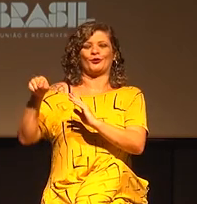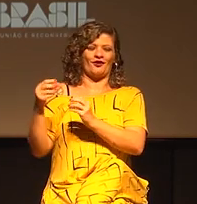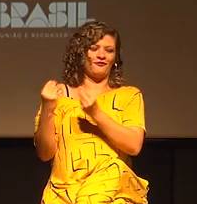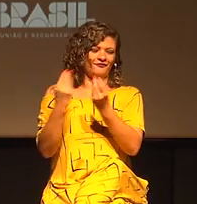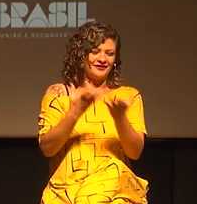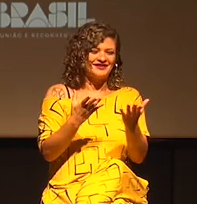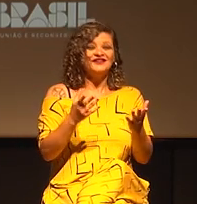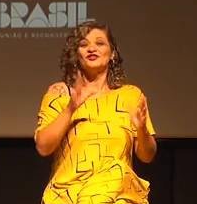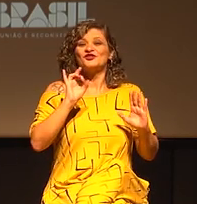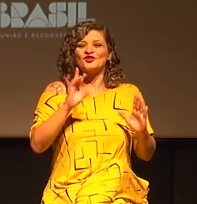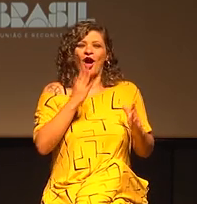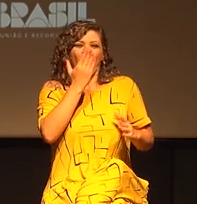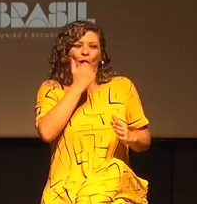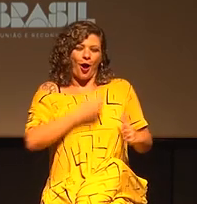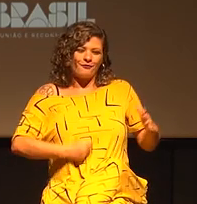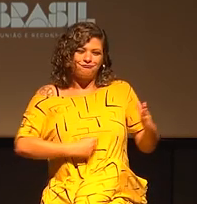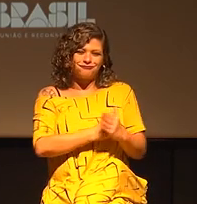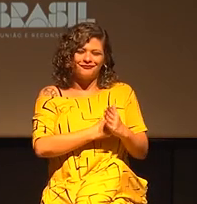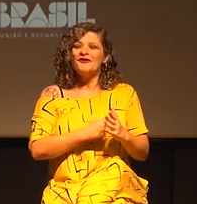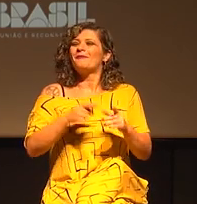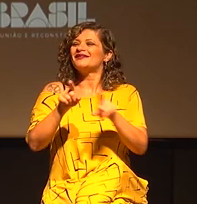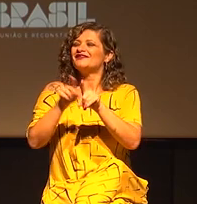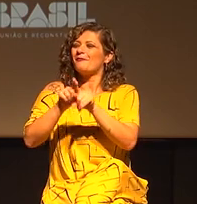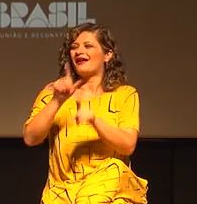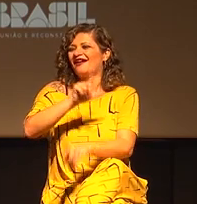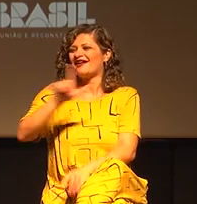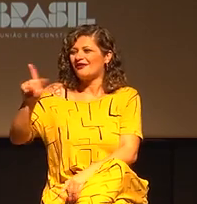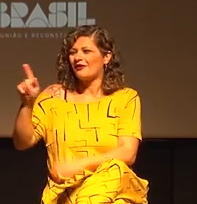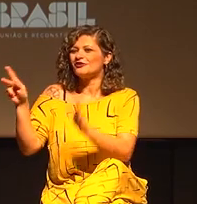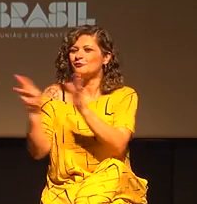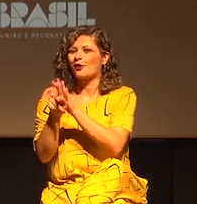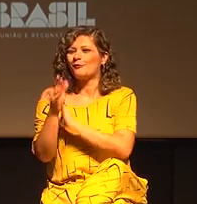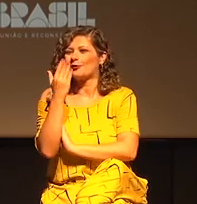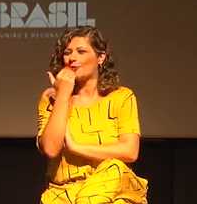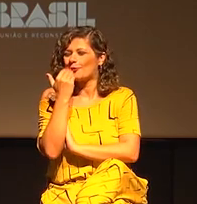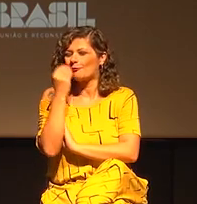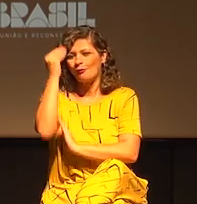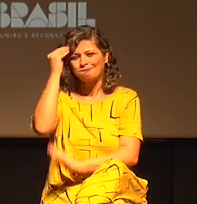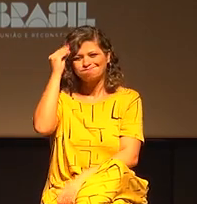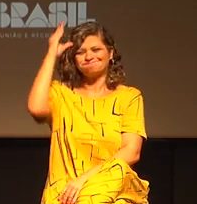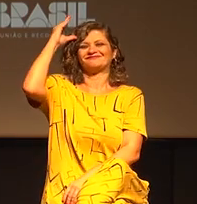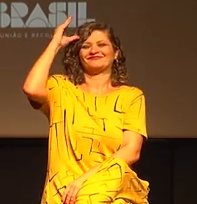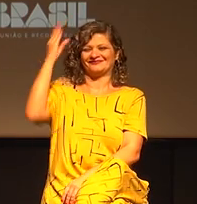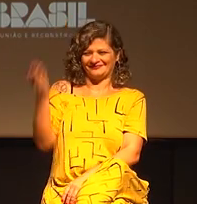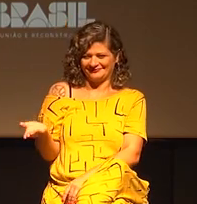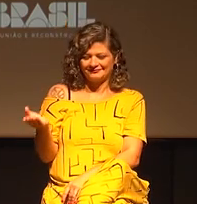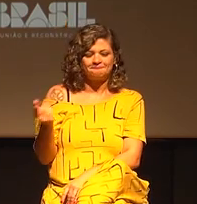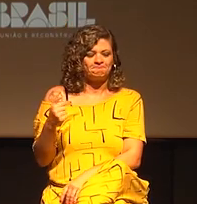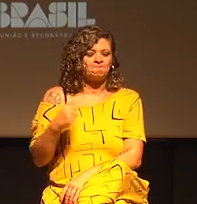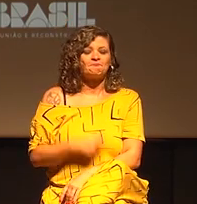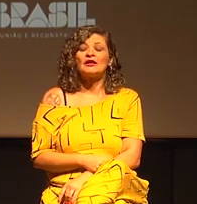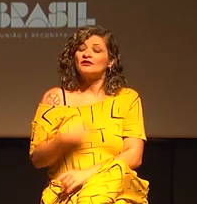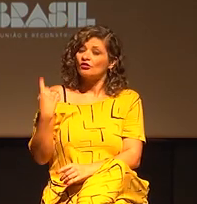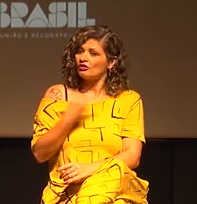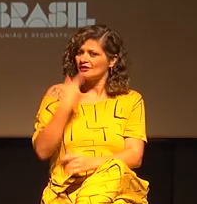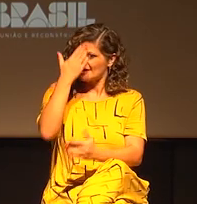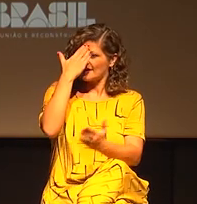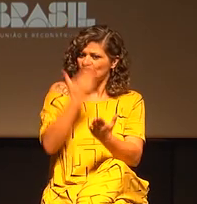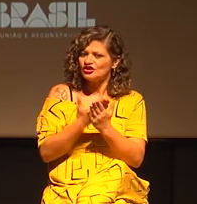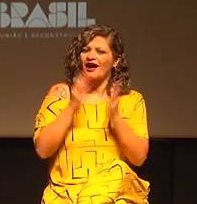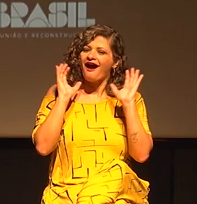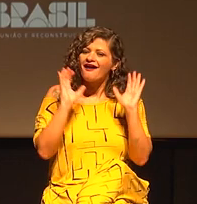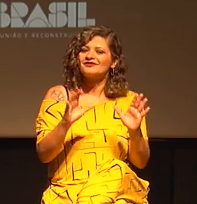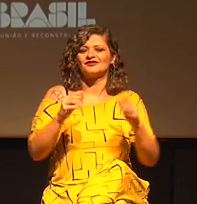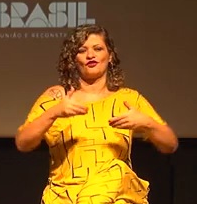só de encher a pança mas é também produzir outras linguagens de se alimentar ISS su galpão e a gente acredita que é assim que tem que que a gente tem que combater a